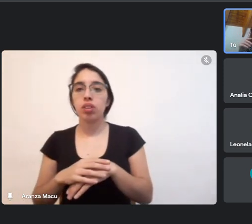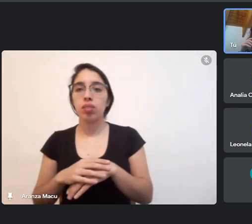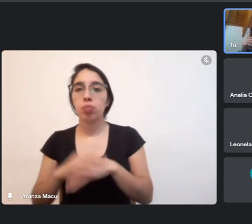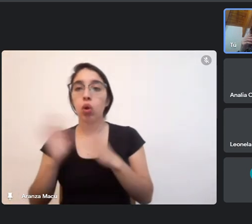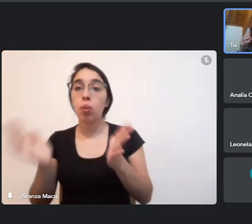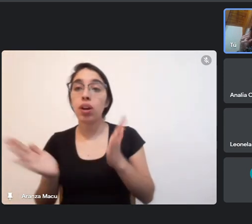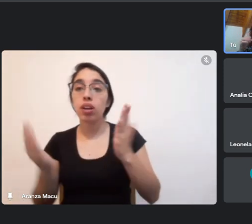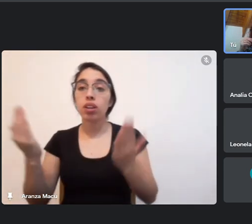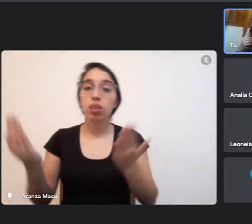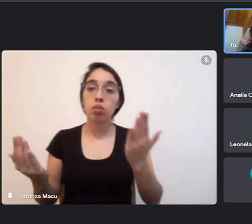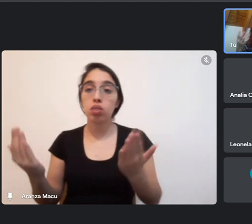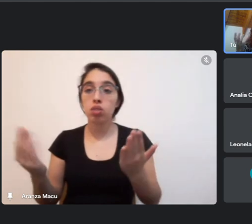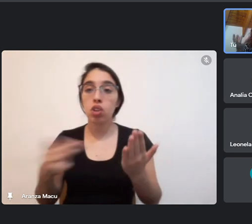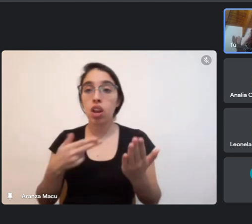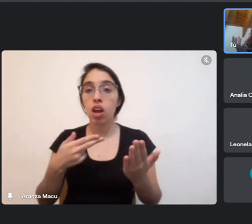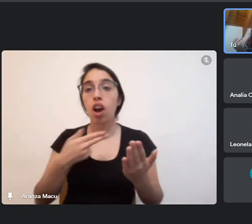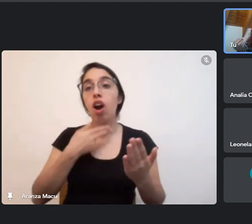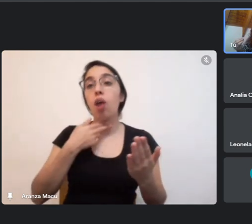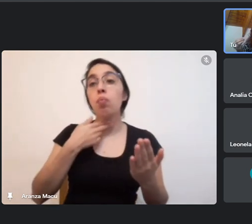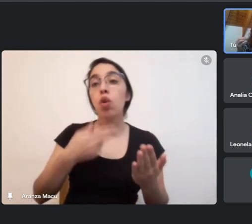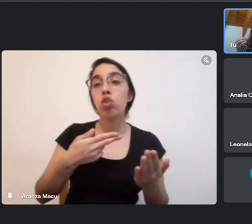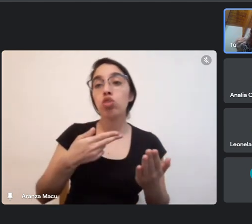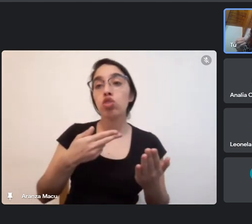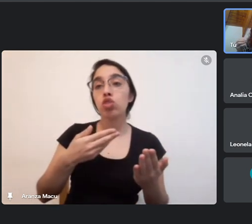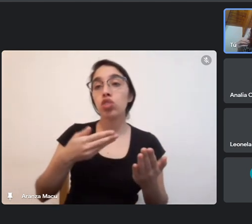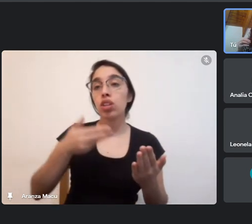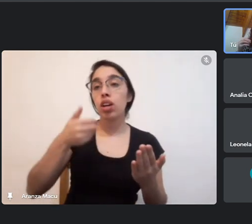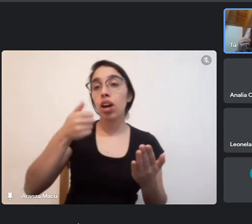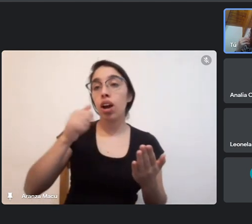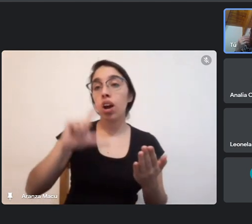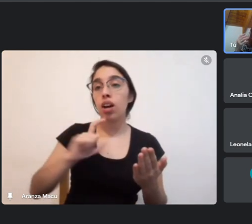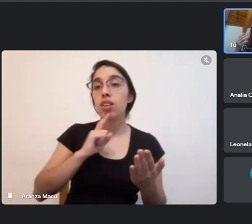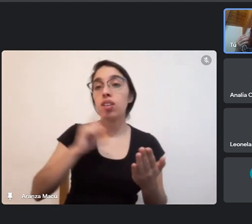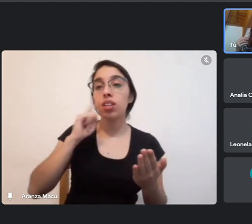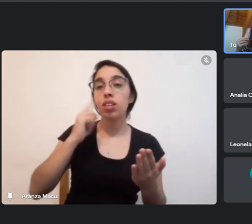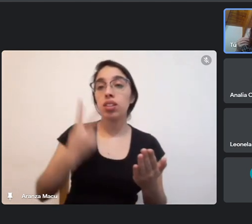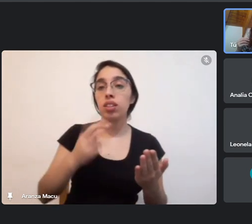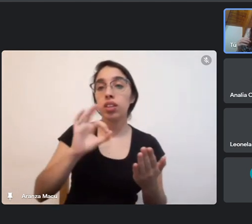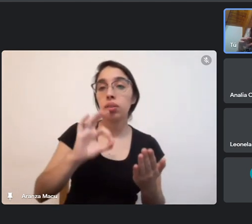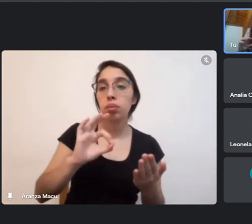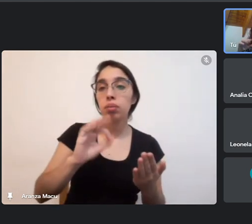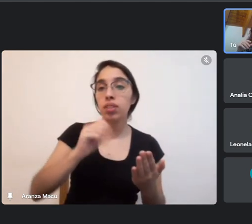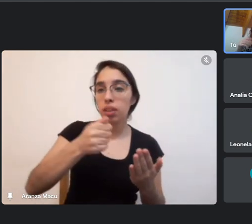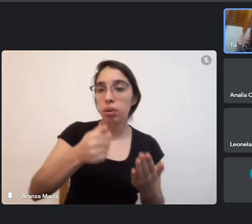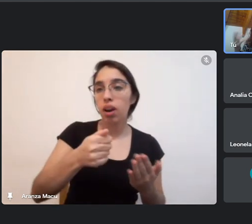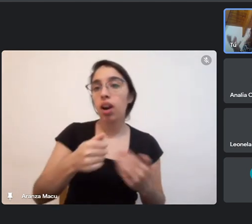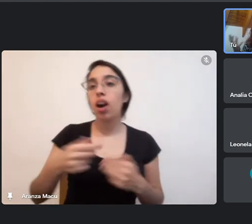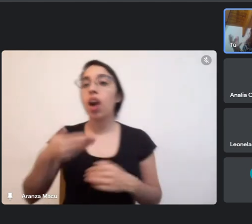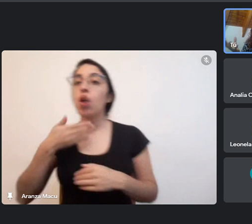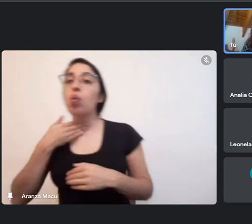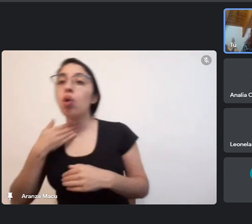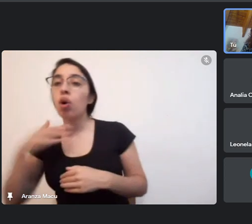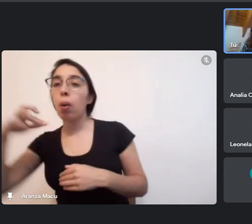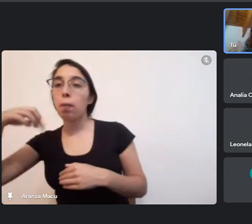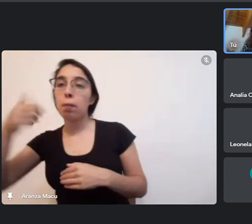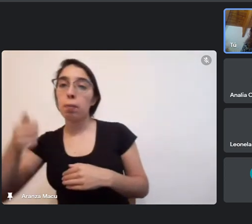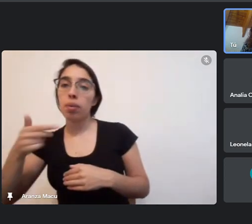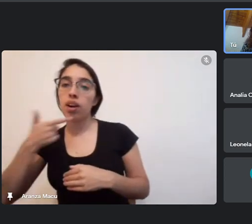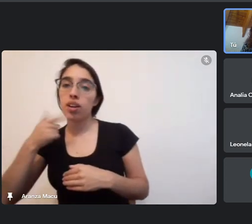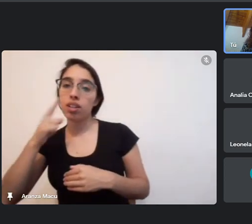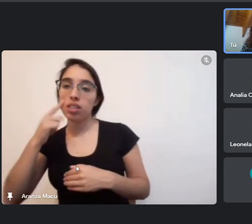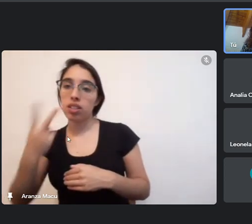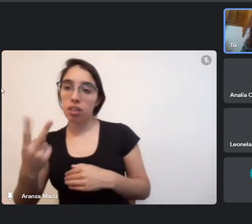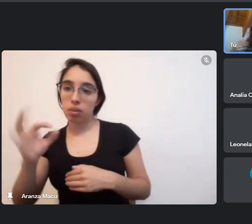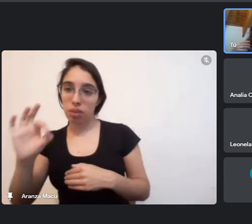que no nos vamos a concentrar ahora como cuál es un caso u otro, lo vamos a ver más